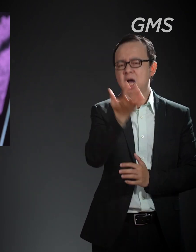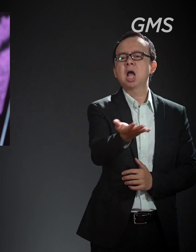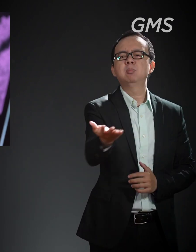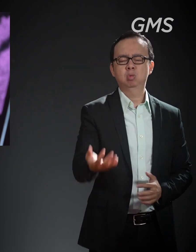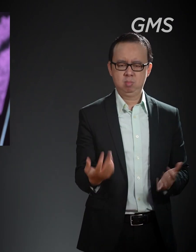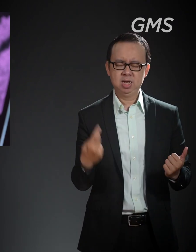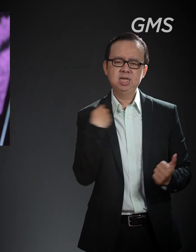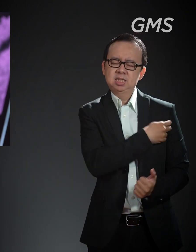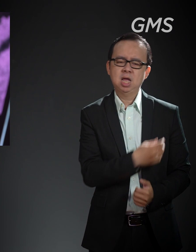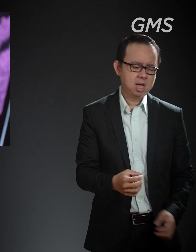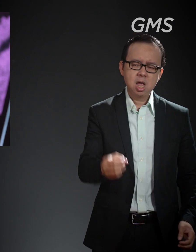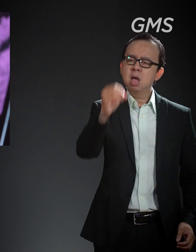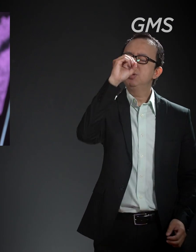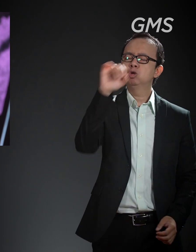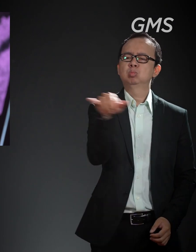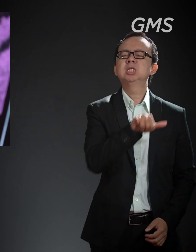Kristus.